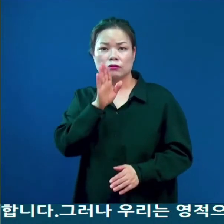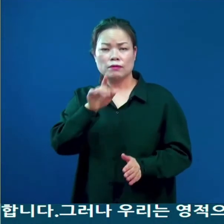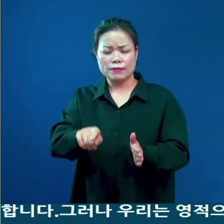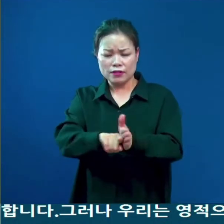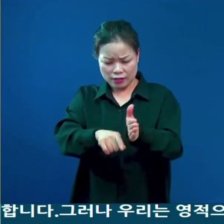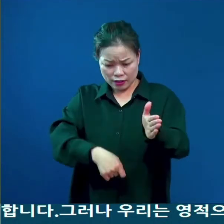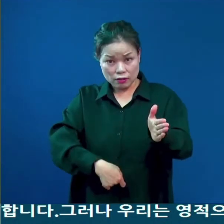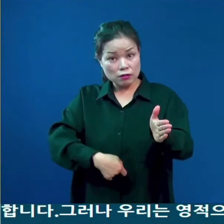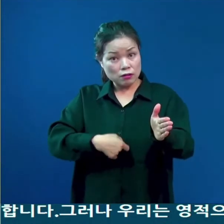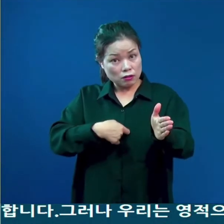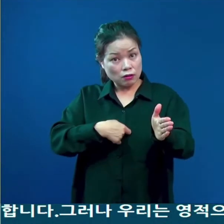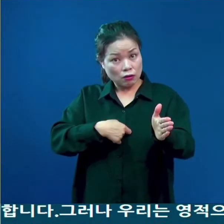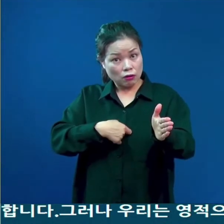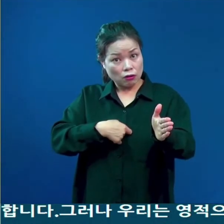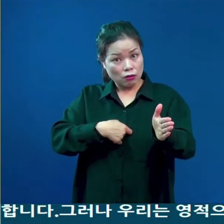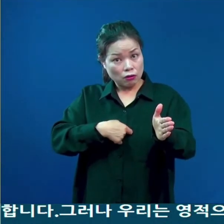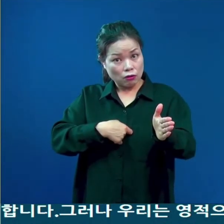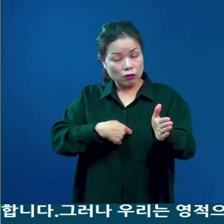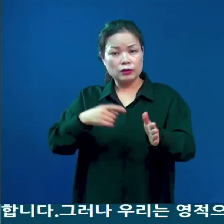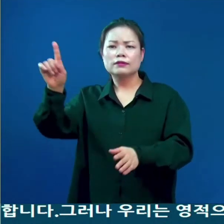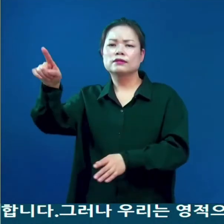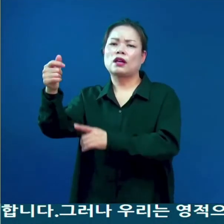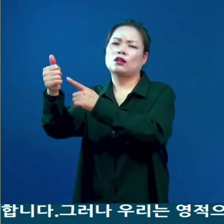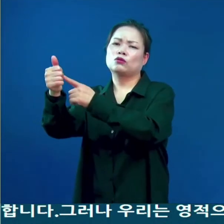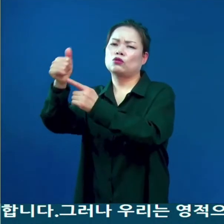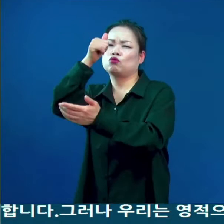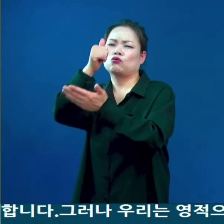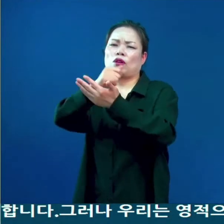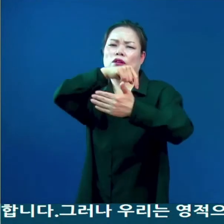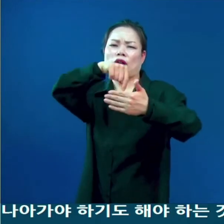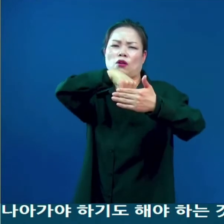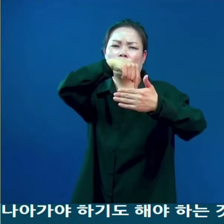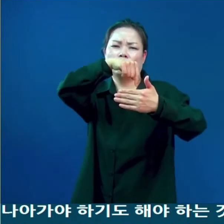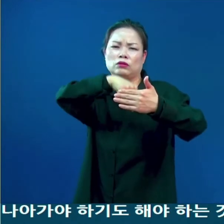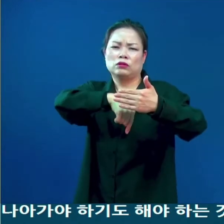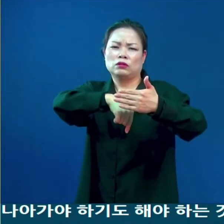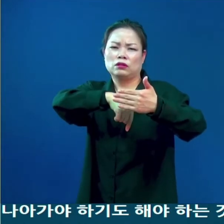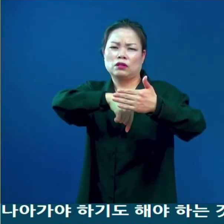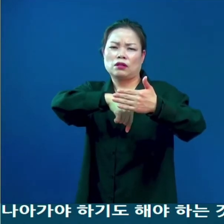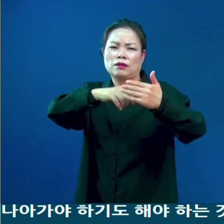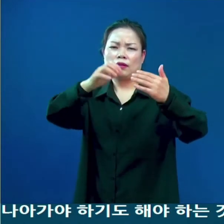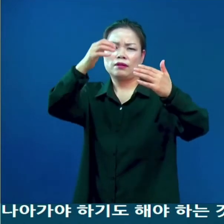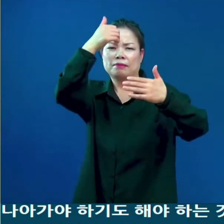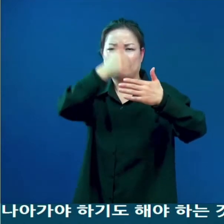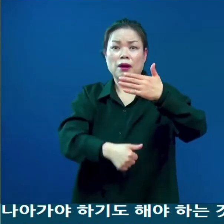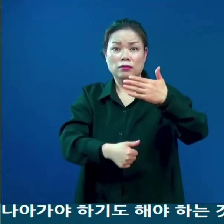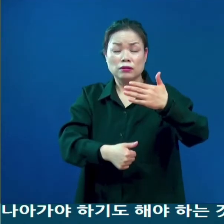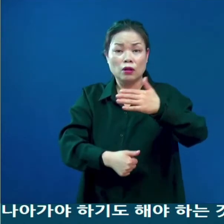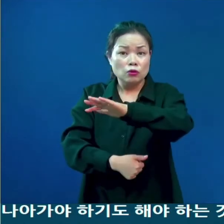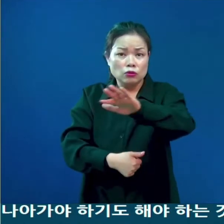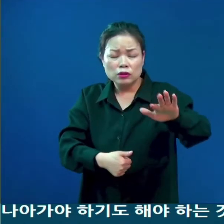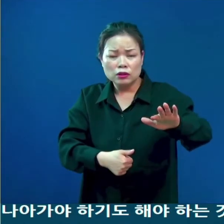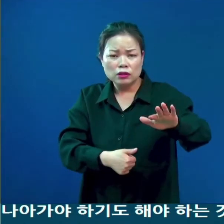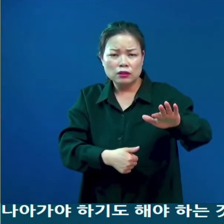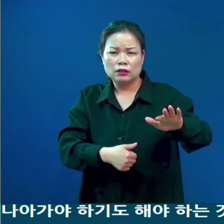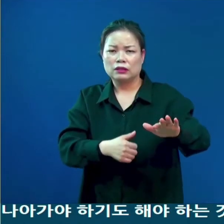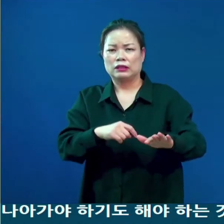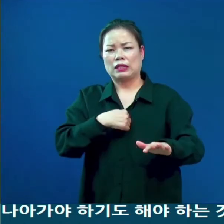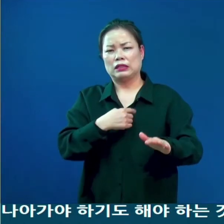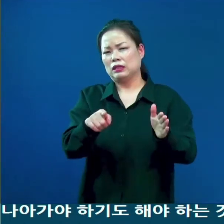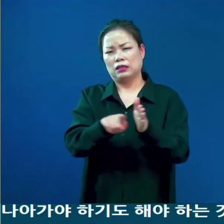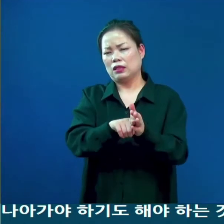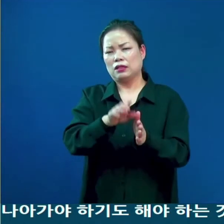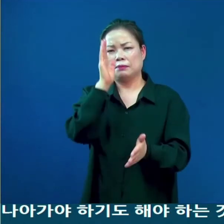신실했습니까? 그런 다윗도 죄 가운데 무너지는 거예요. 우리는 우리 자신을 너무 신뢰해서는 안